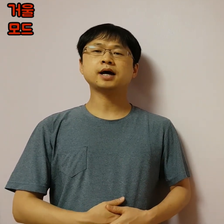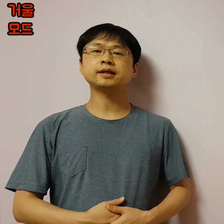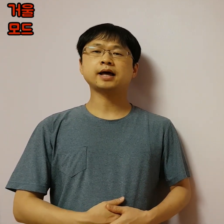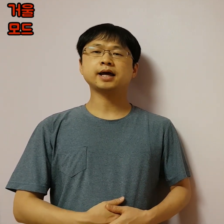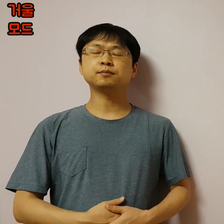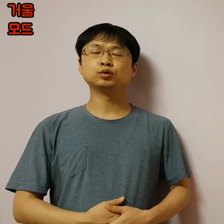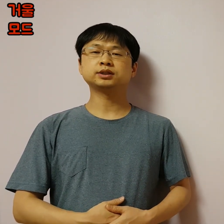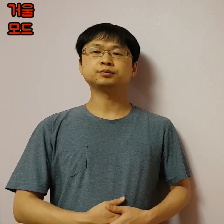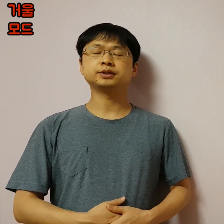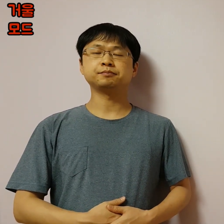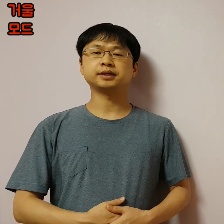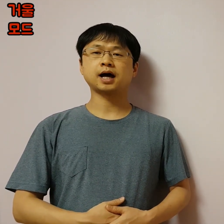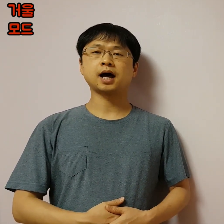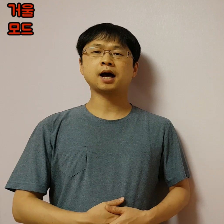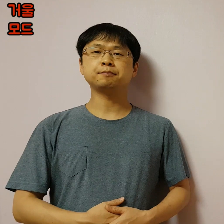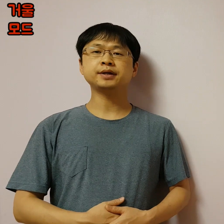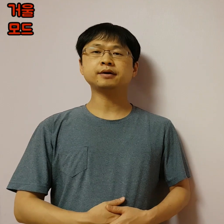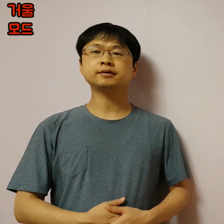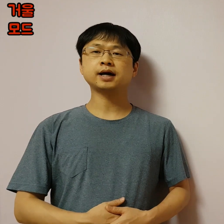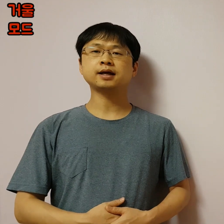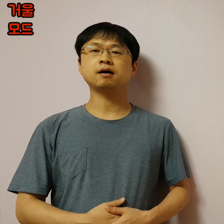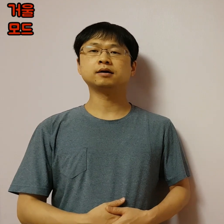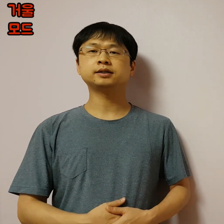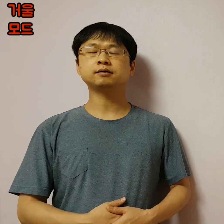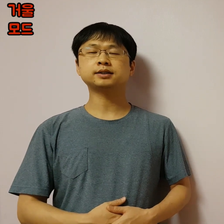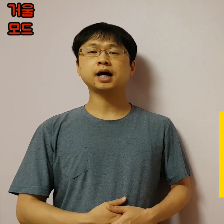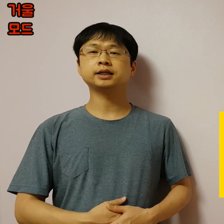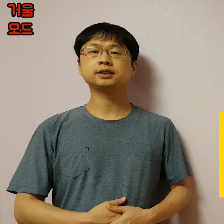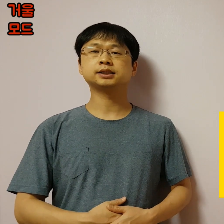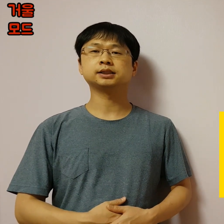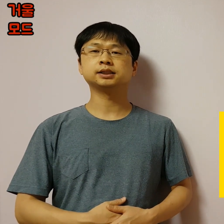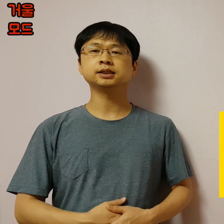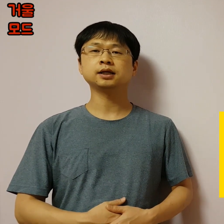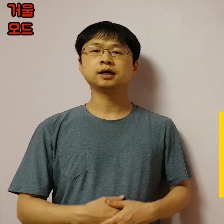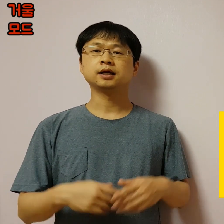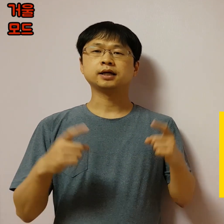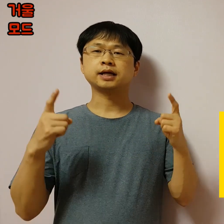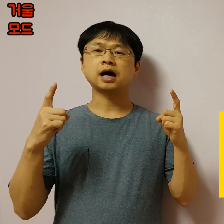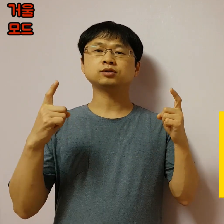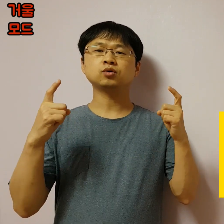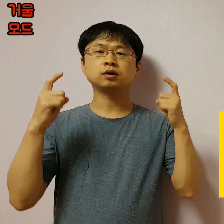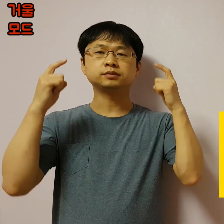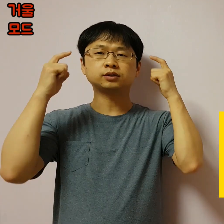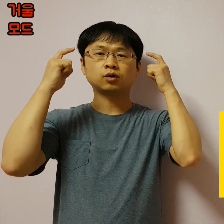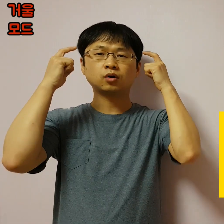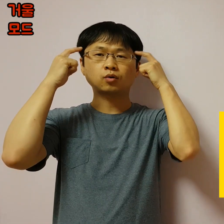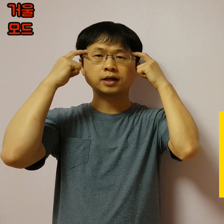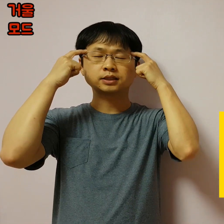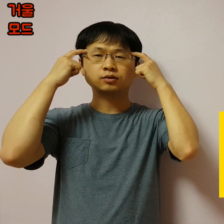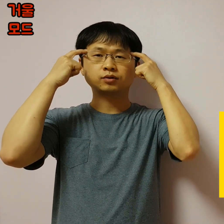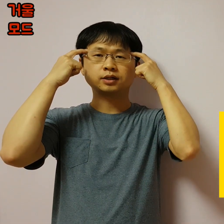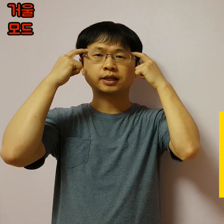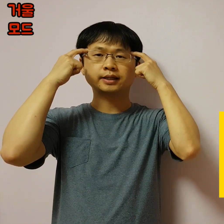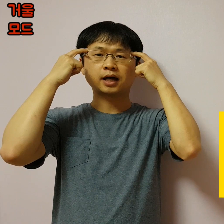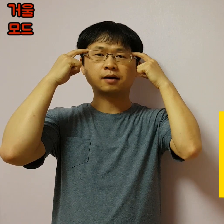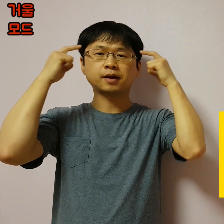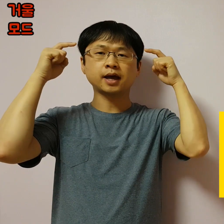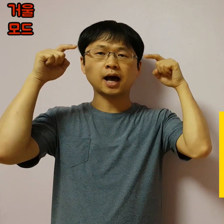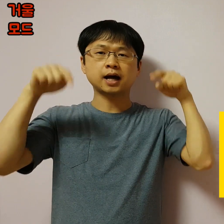미련한 나의 모습을입니다. 미련하다 어리석다 하는 것은 양손 검지로 관자놀이를 댄 다음에